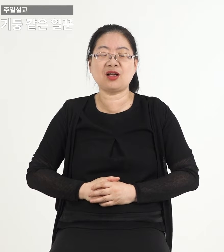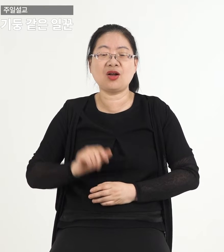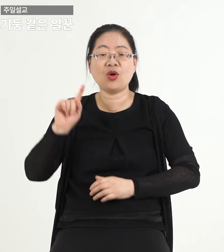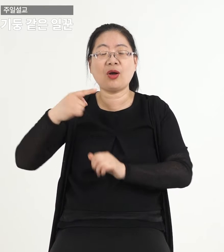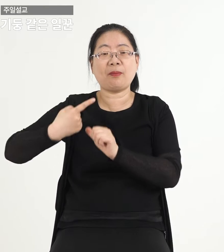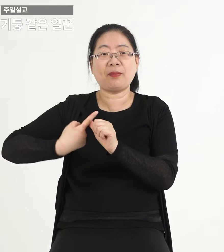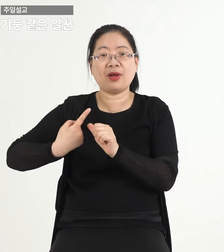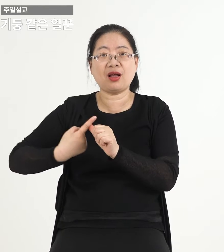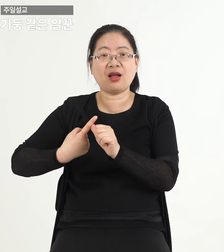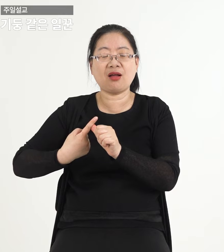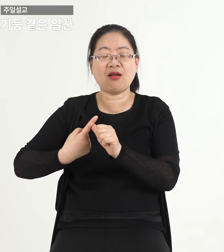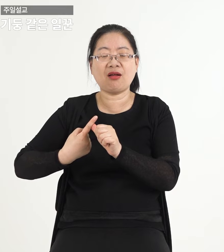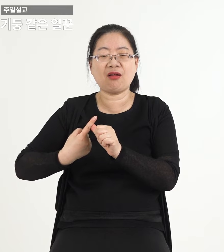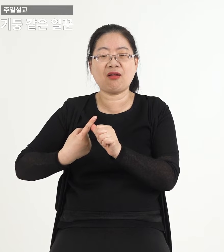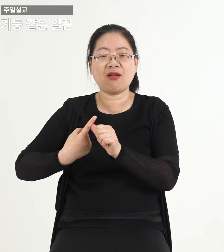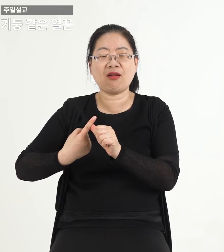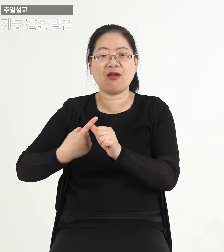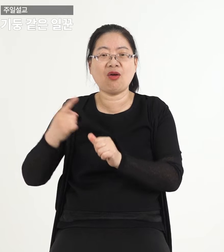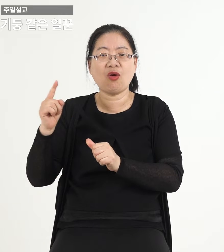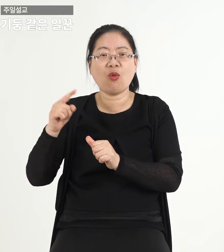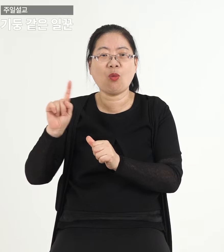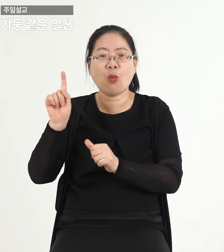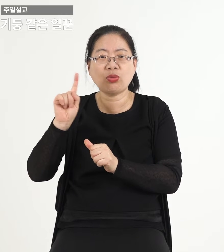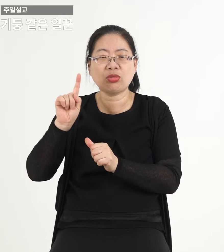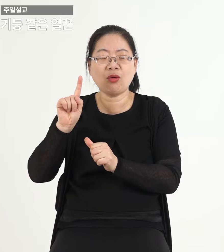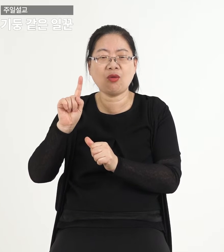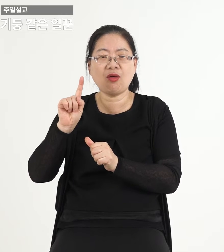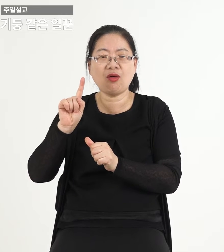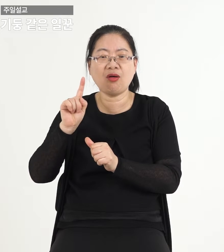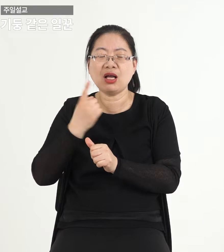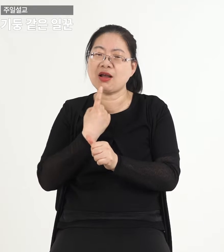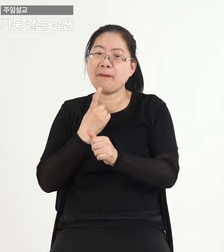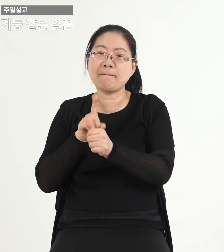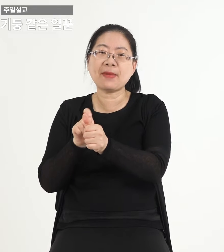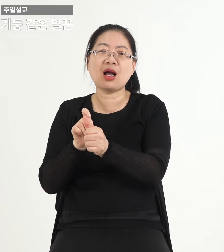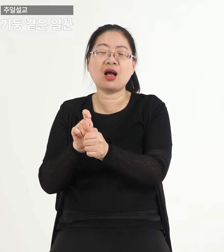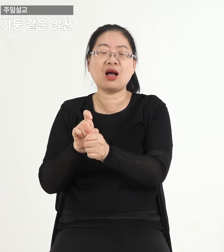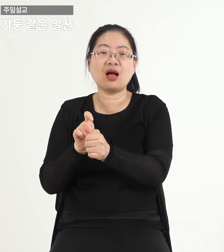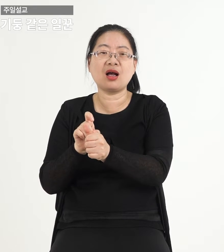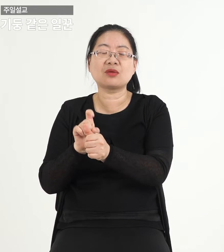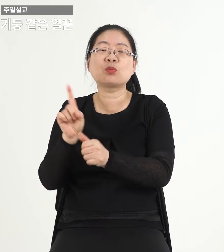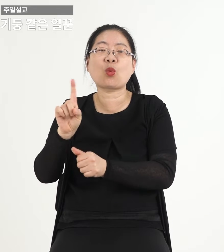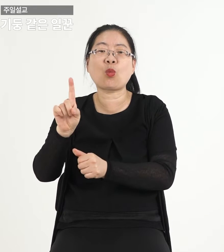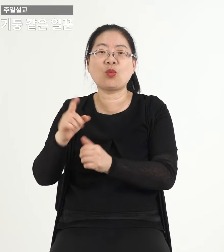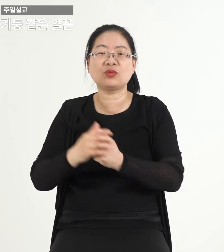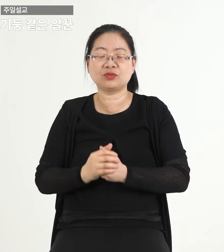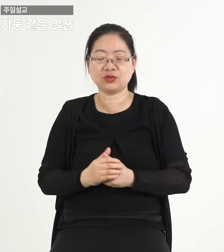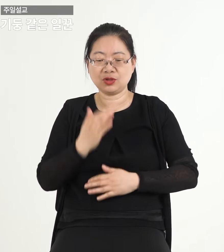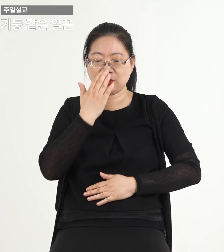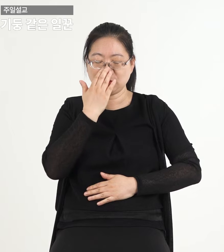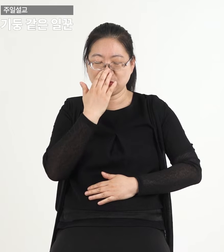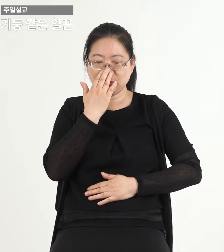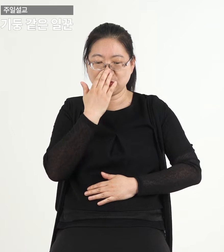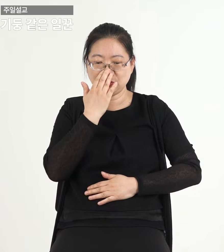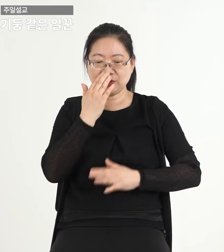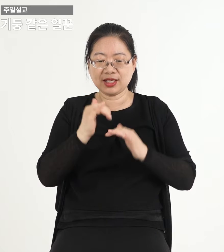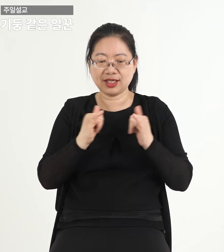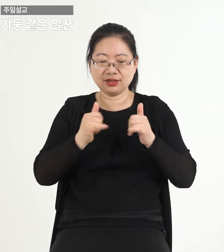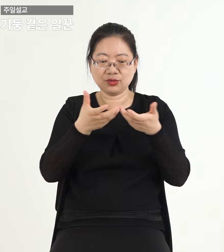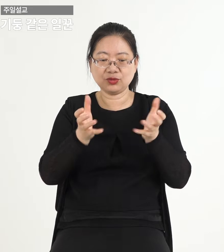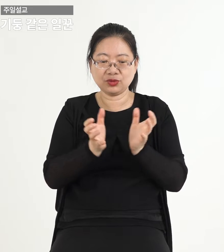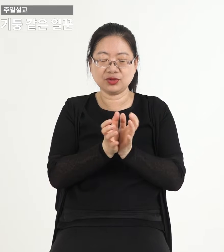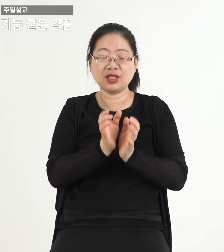박해와 어떤 물리적인 위협을 가했는가 하면, 여러분, 유대 공동체에서 제일 무서운 벌이 뭘까요?